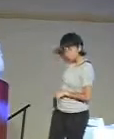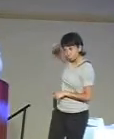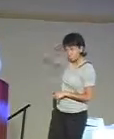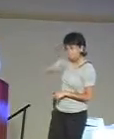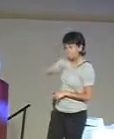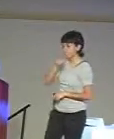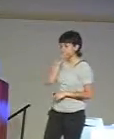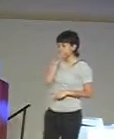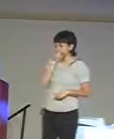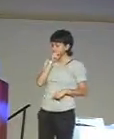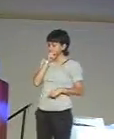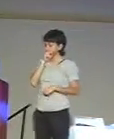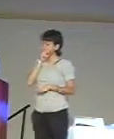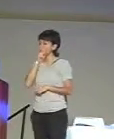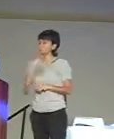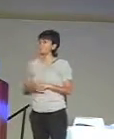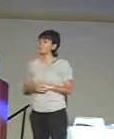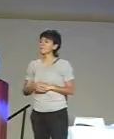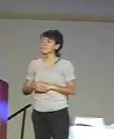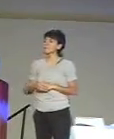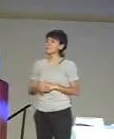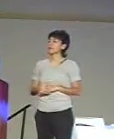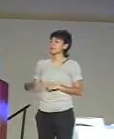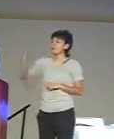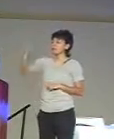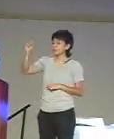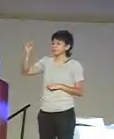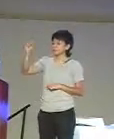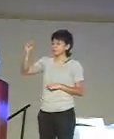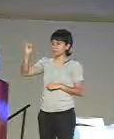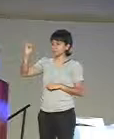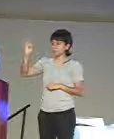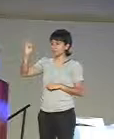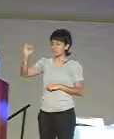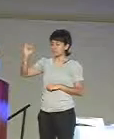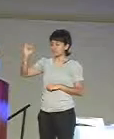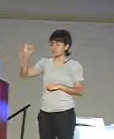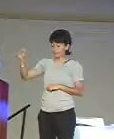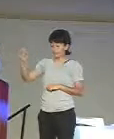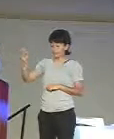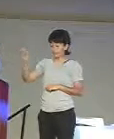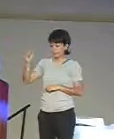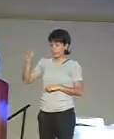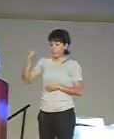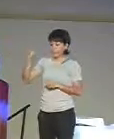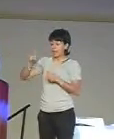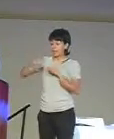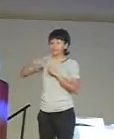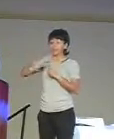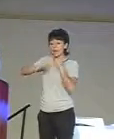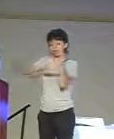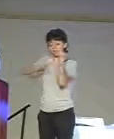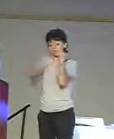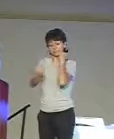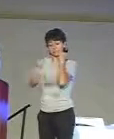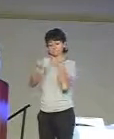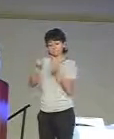Porcentaje de detección de sífilis en embarazadas por institución del 2006 al 2008. Veamos las cifras